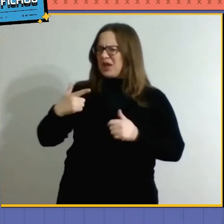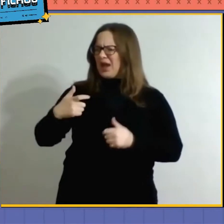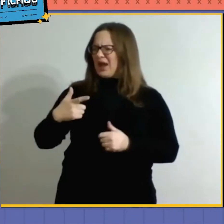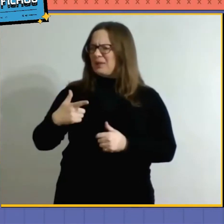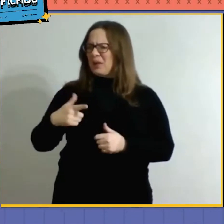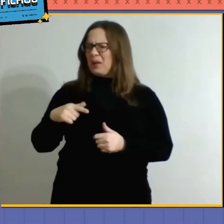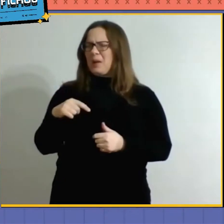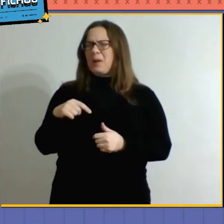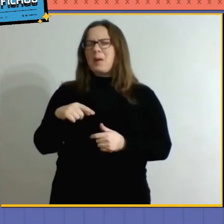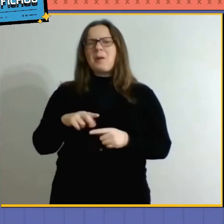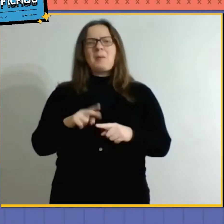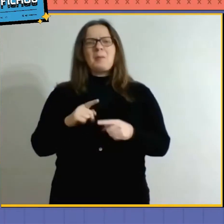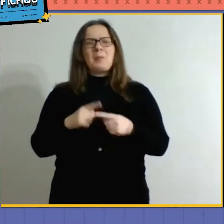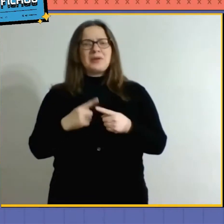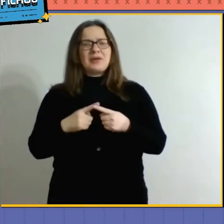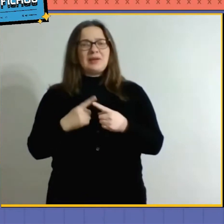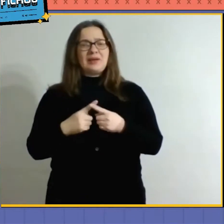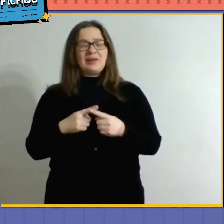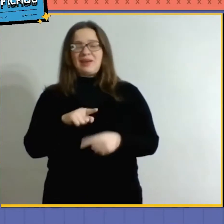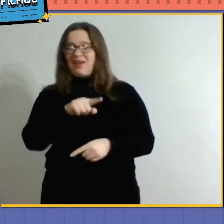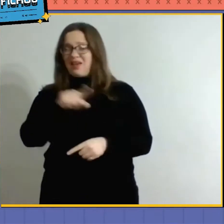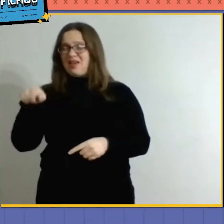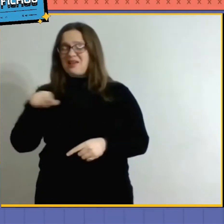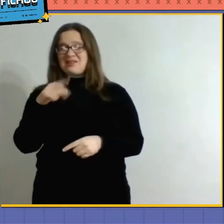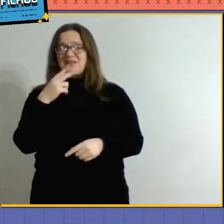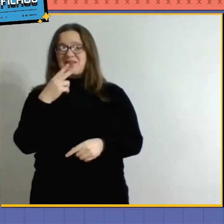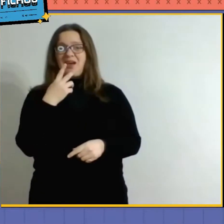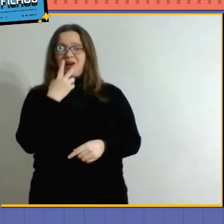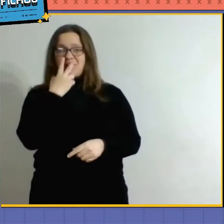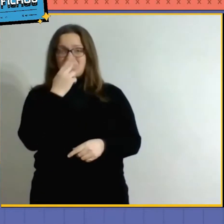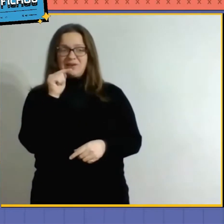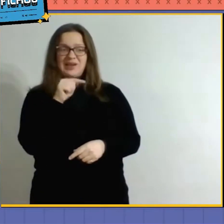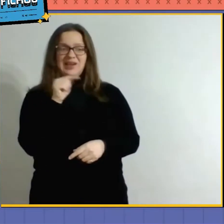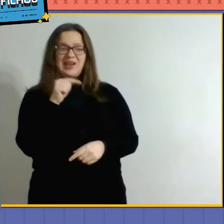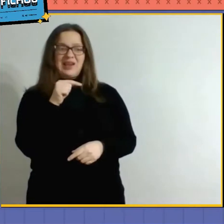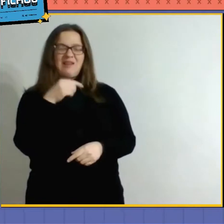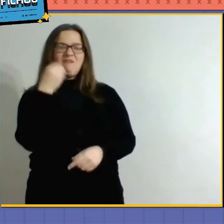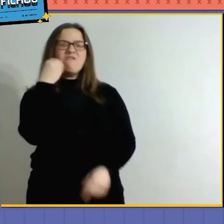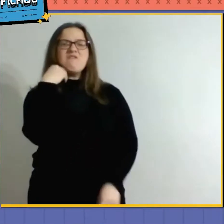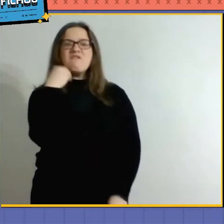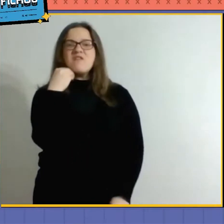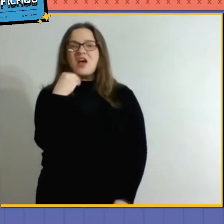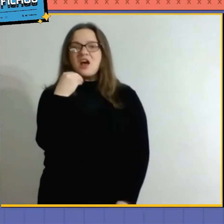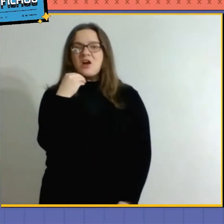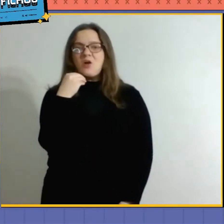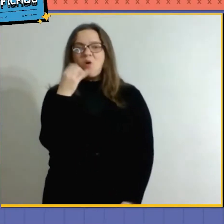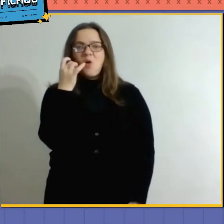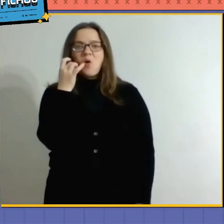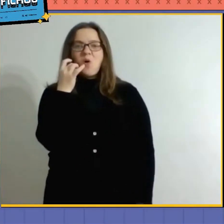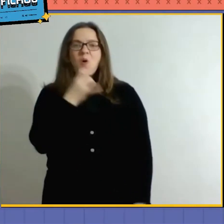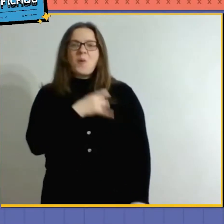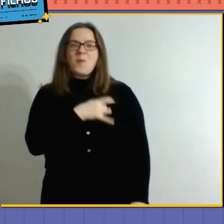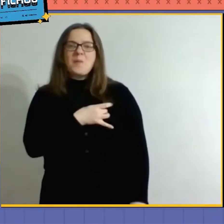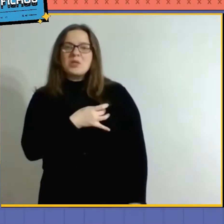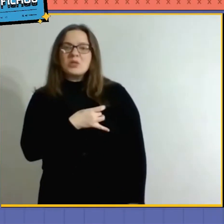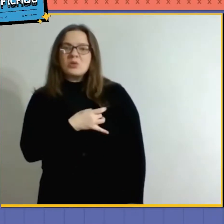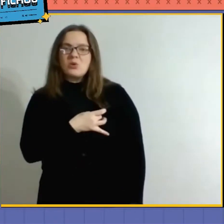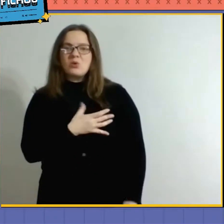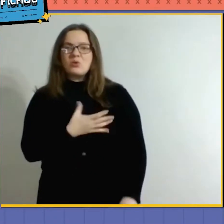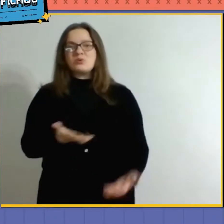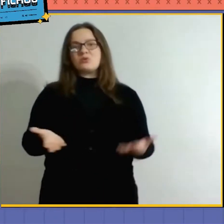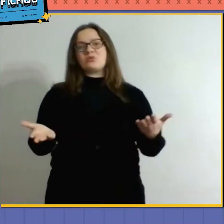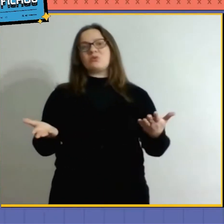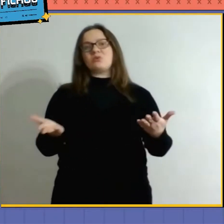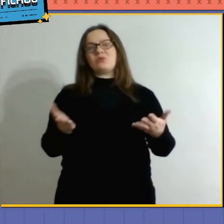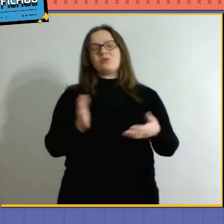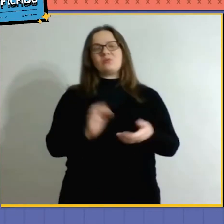era tachado como fracote porque ele era covarde ao da e não ali dos seus colegas ele era um covarde ele não